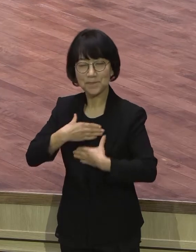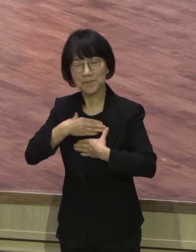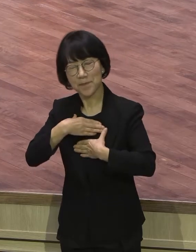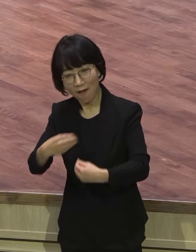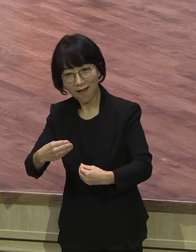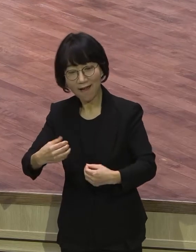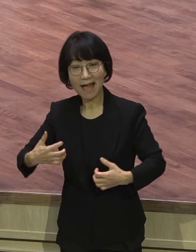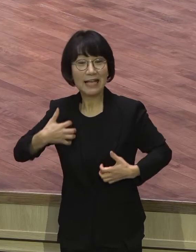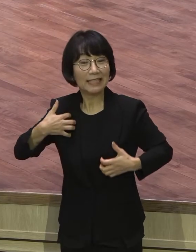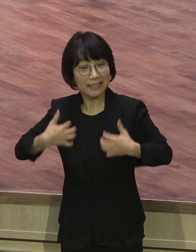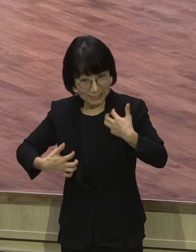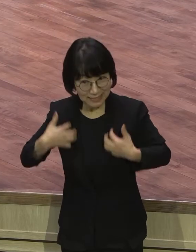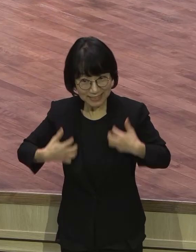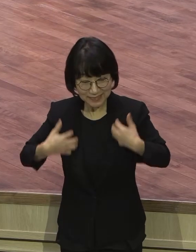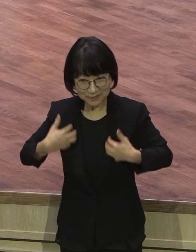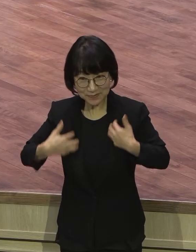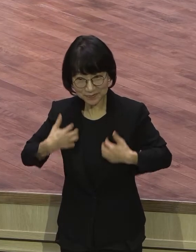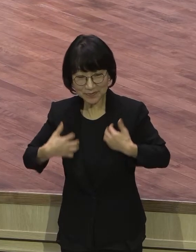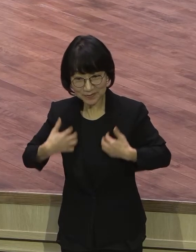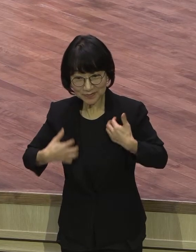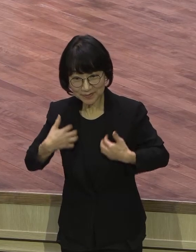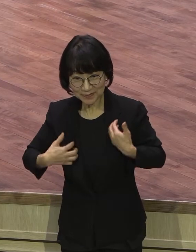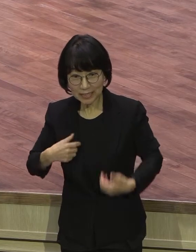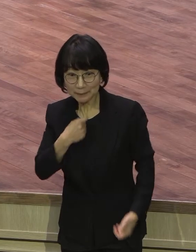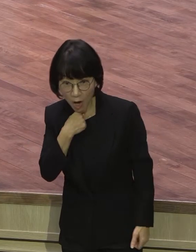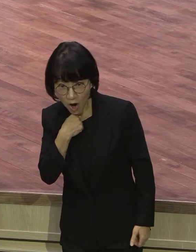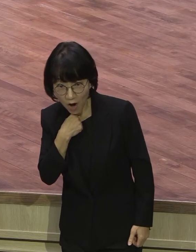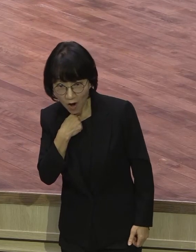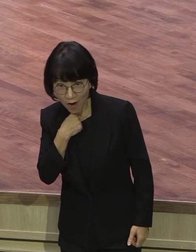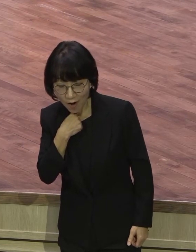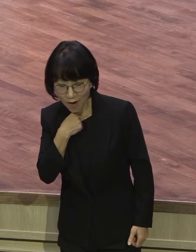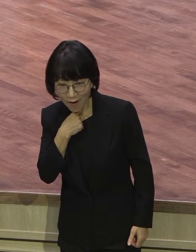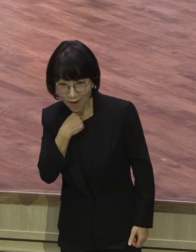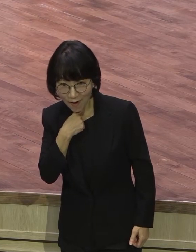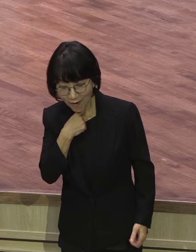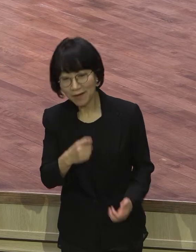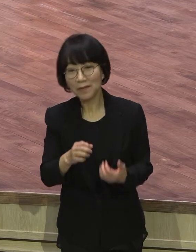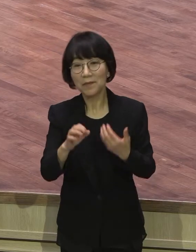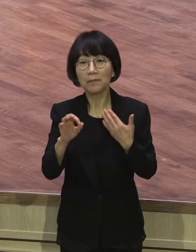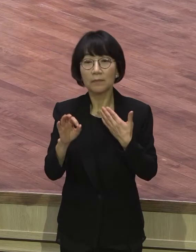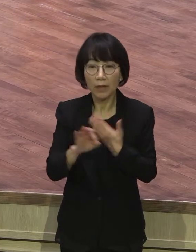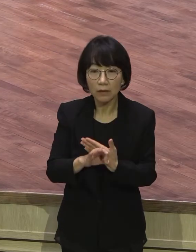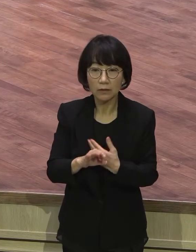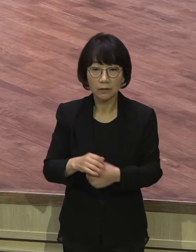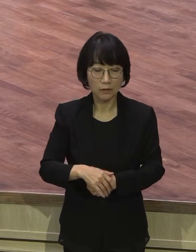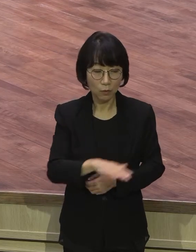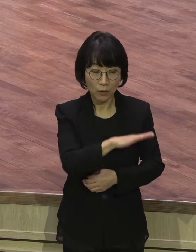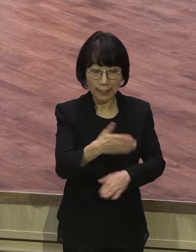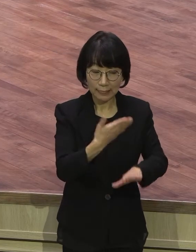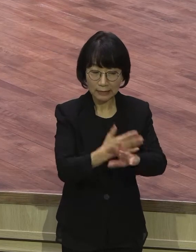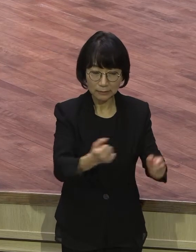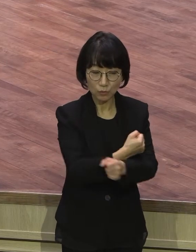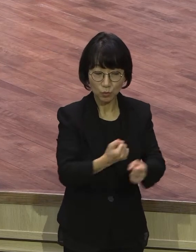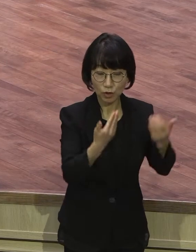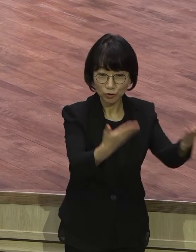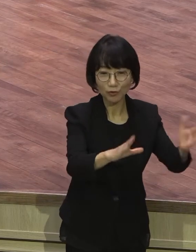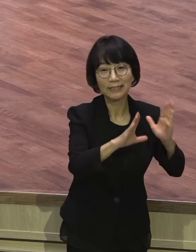참 기쁨의 생활을 누리느냐 못 누리느냐, 이거는 용서의 삶에 달려있다